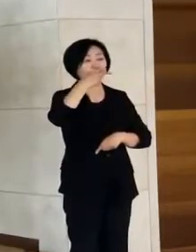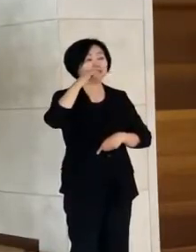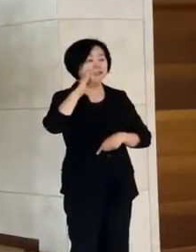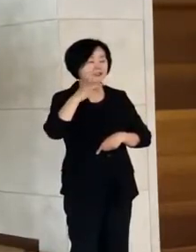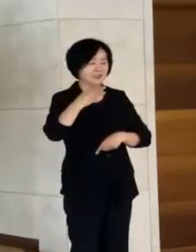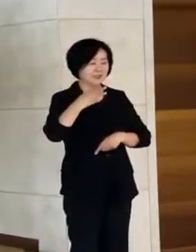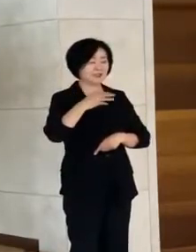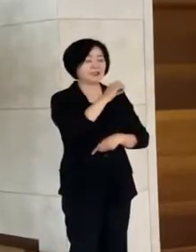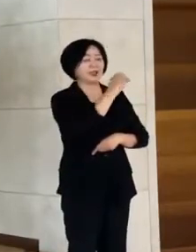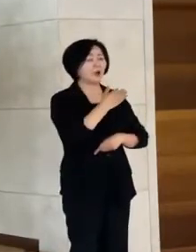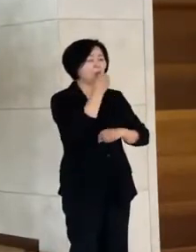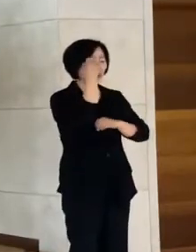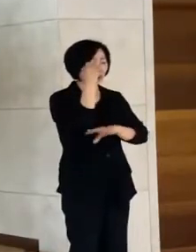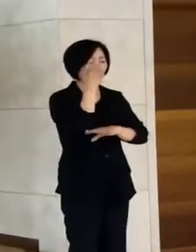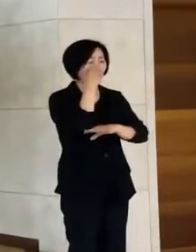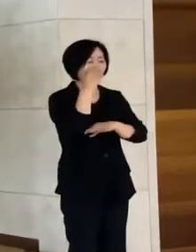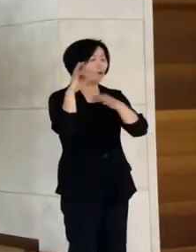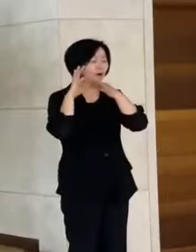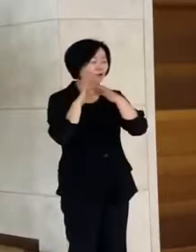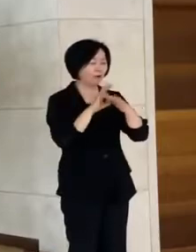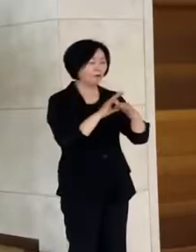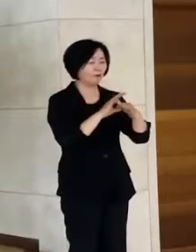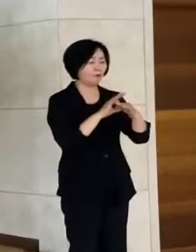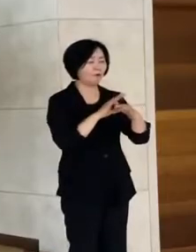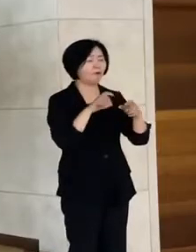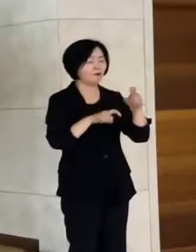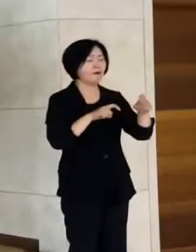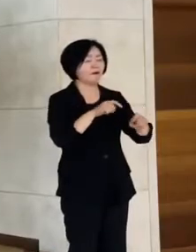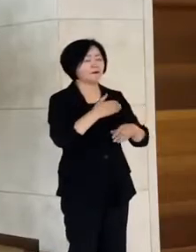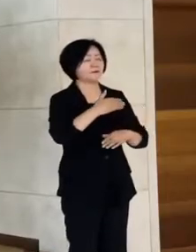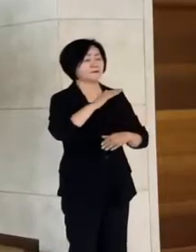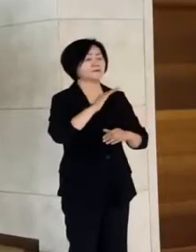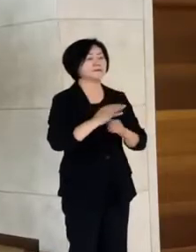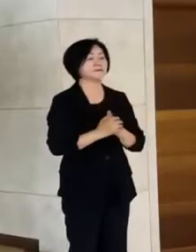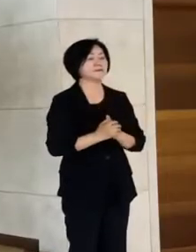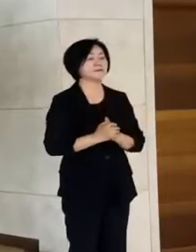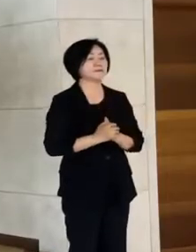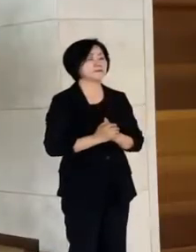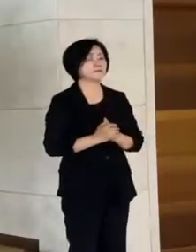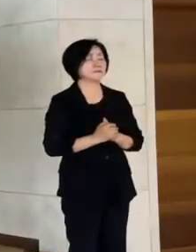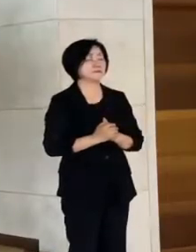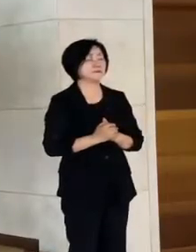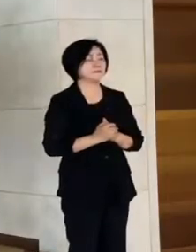지속 가능한 도시를 향해 나아가도록 하겠습니다.